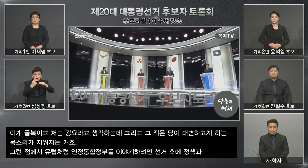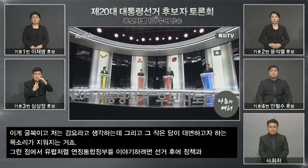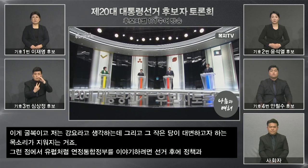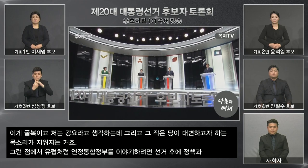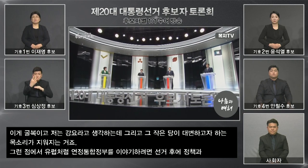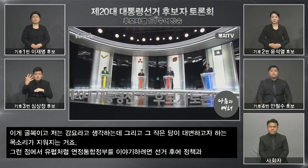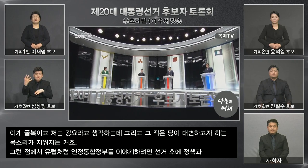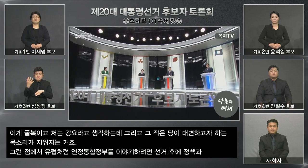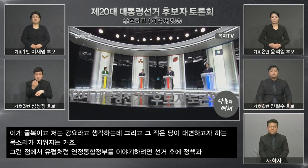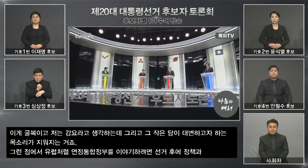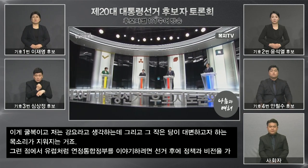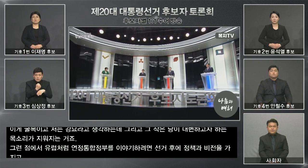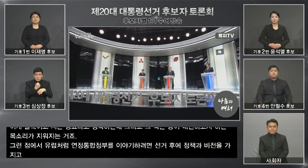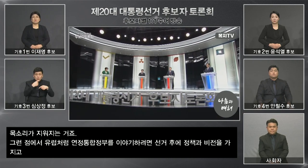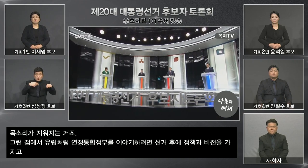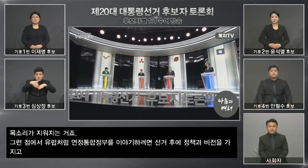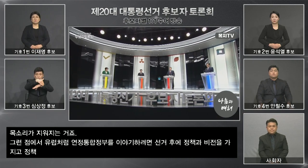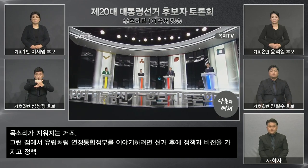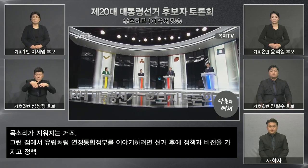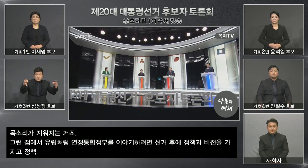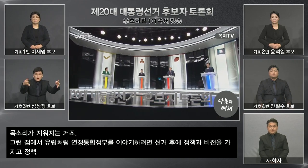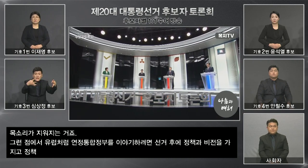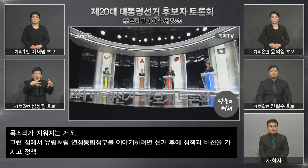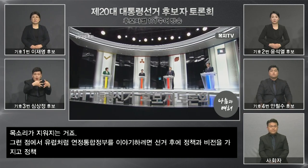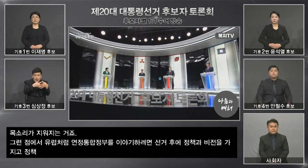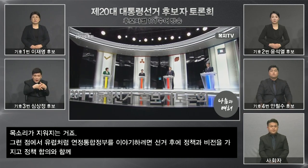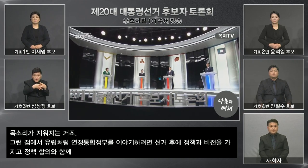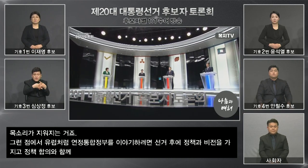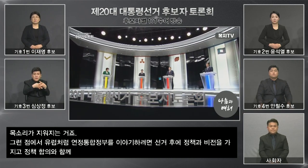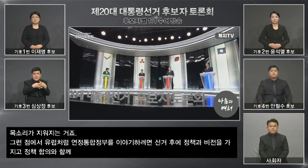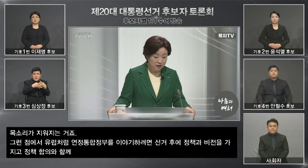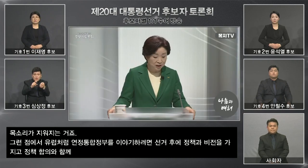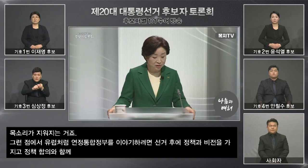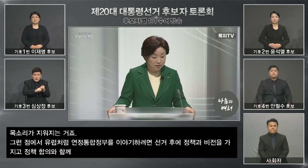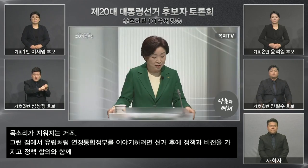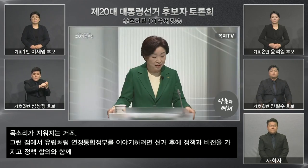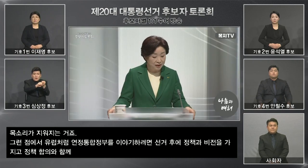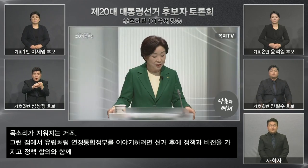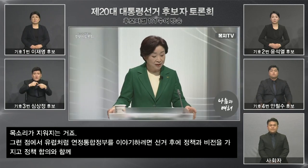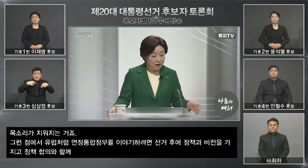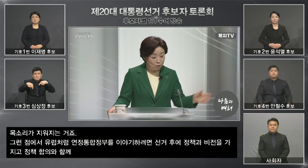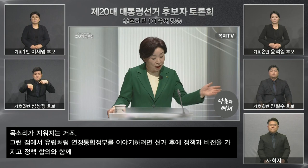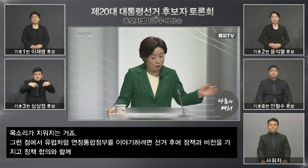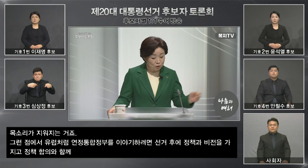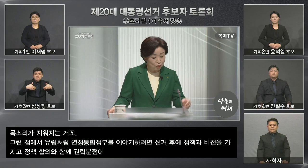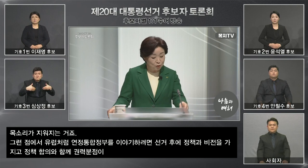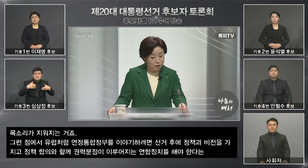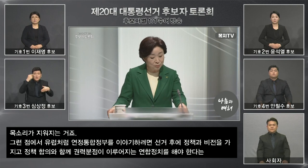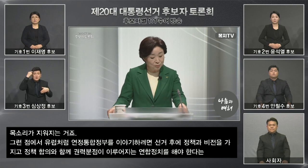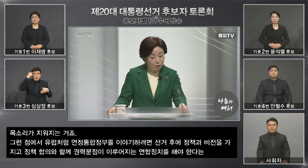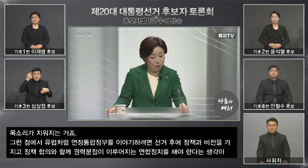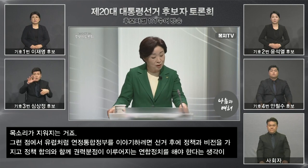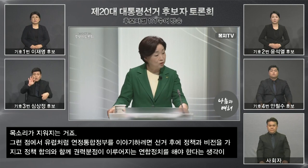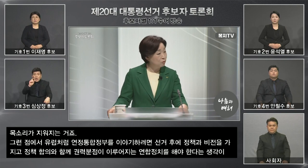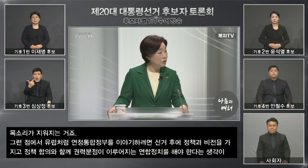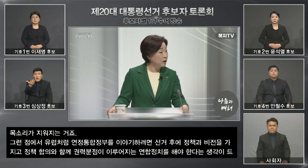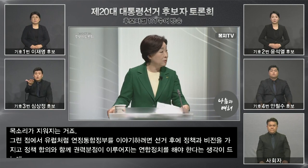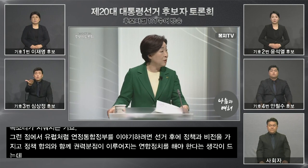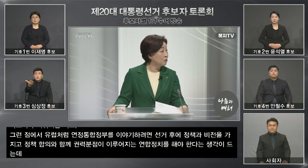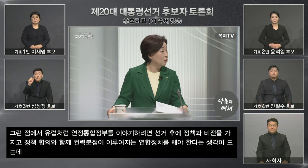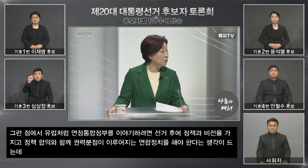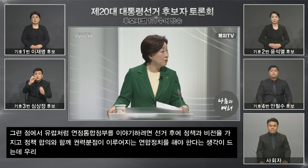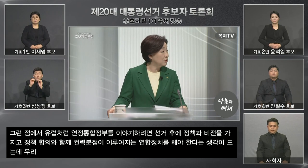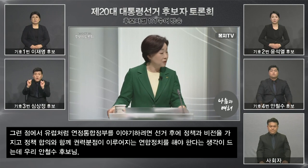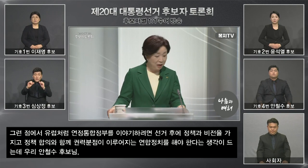정책 합의와 함께 권력 분점이 이루어지는 그런 연합정치를 해야 된다. 이런 생각이 드는데 우리 안철수 후보님 그동안에